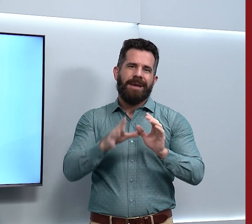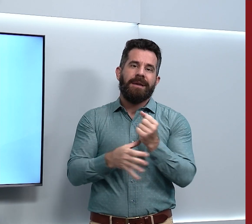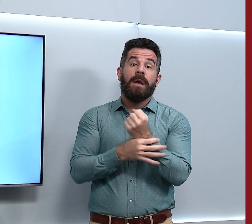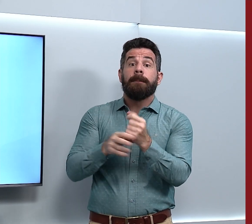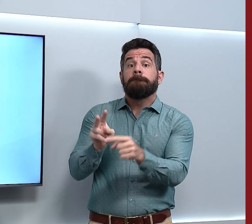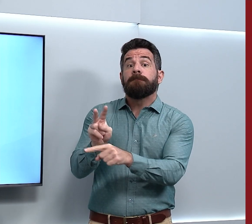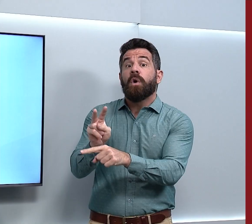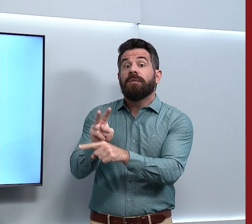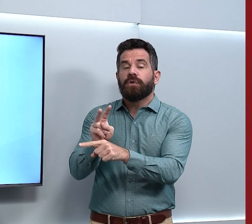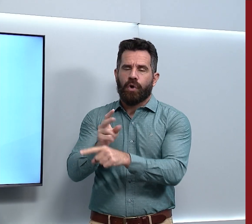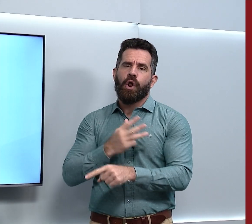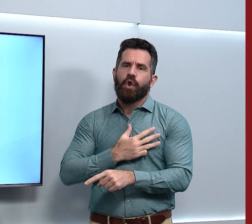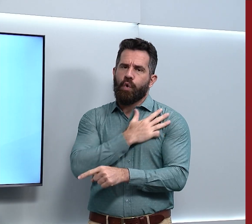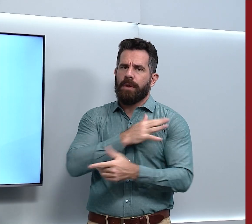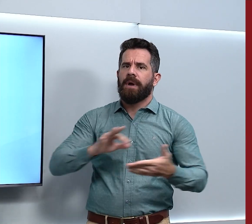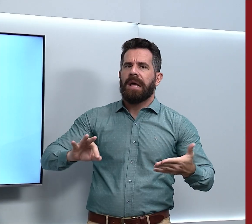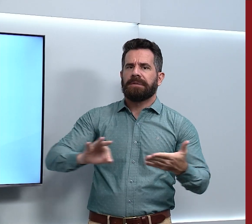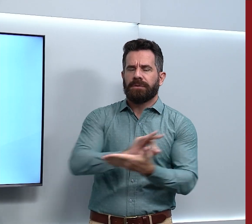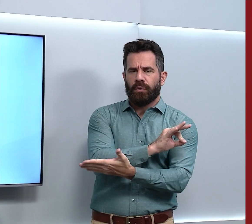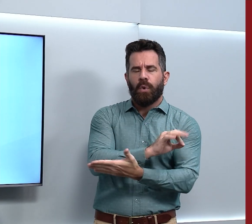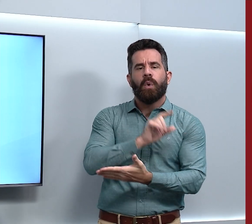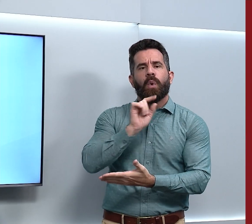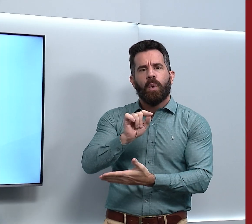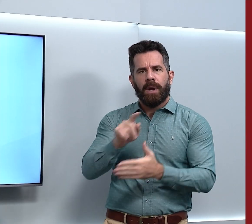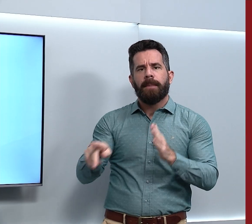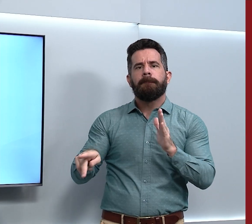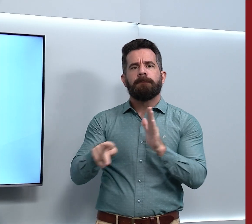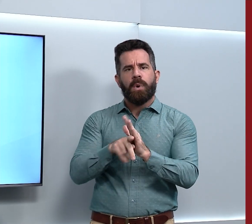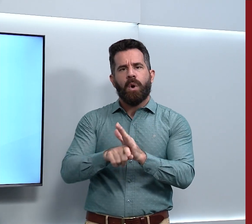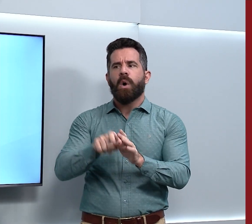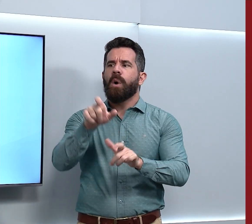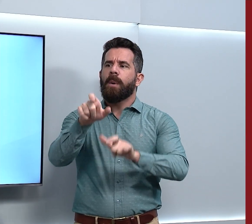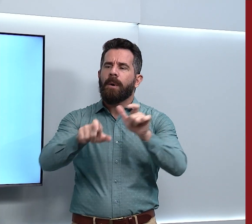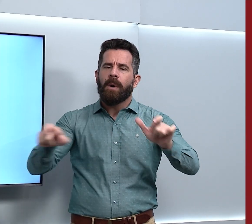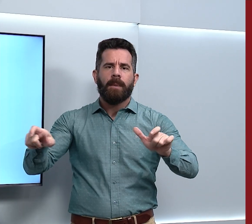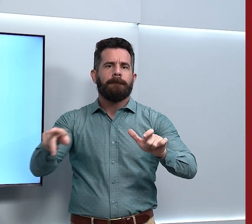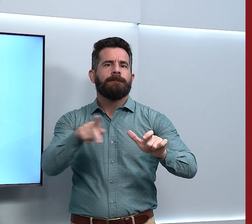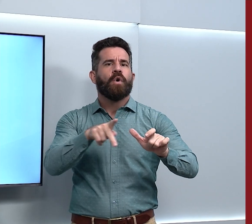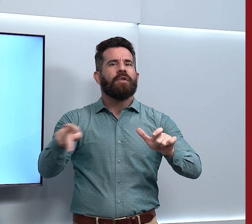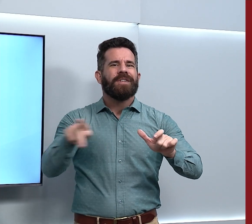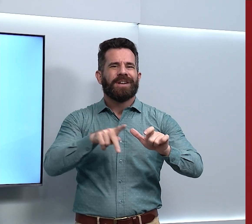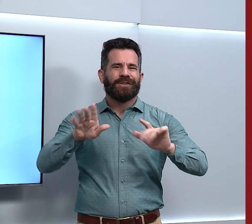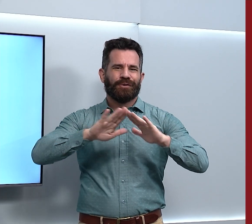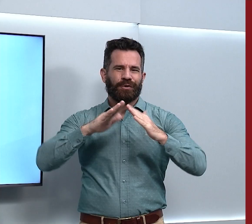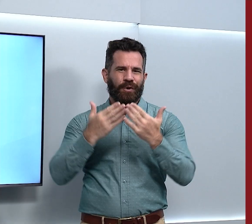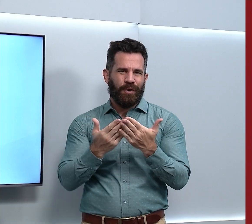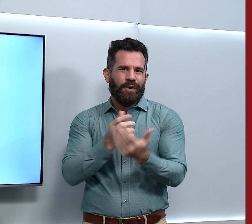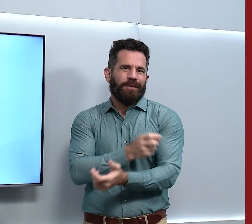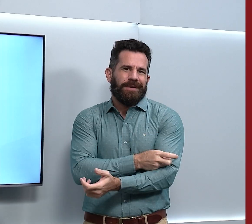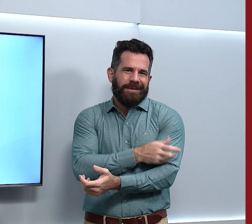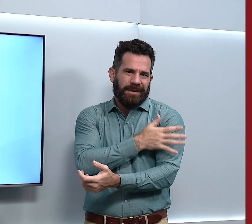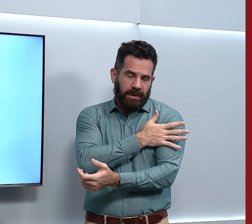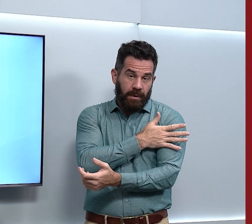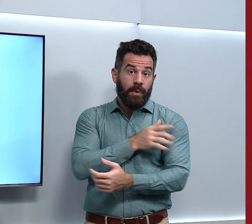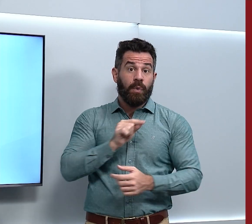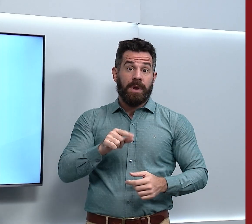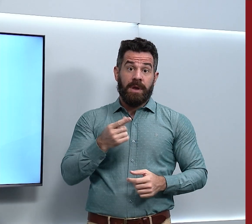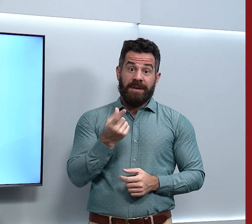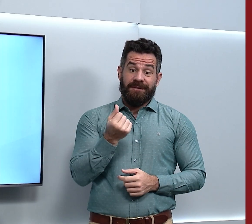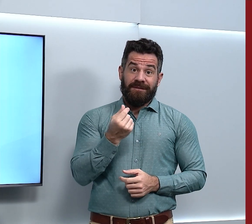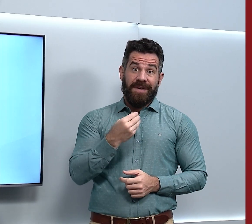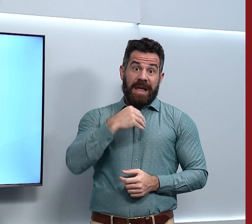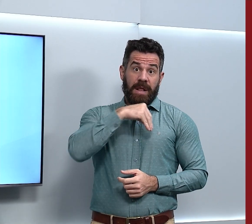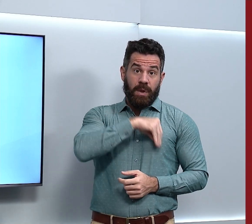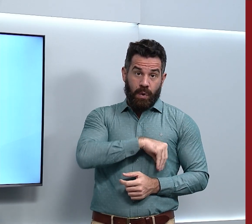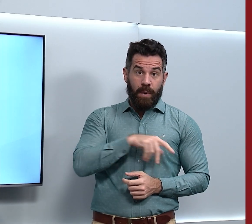salarial nacional para os profissionais do magistério público da educação básica. Então, para esse ano, o valor do